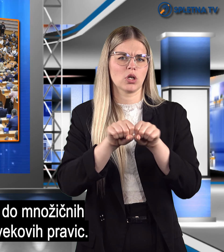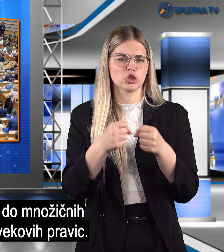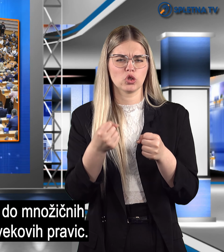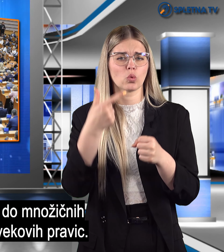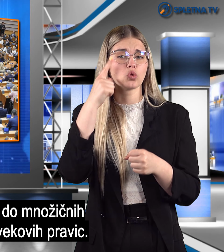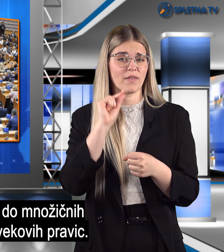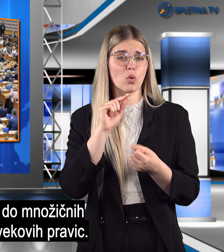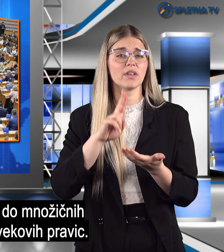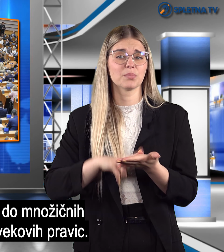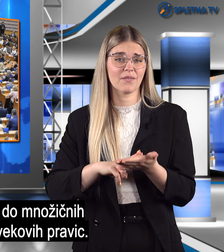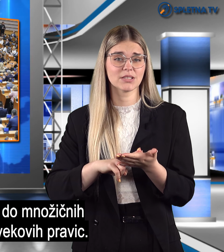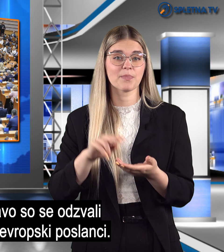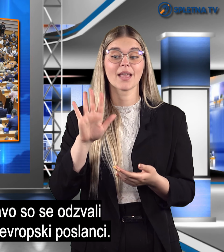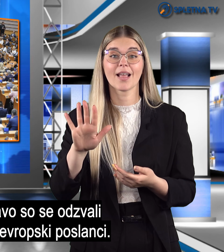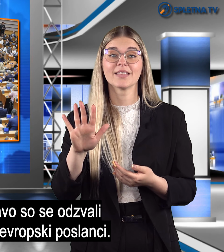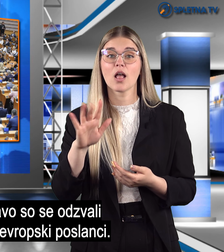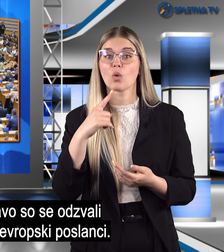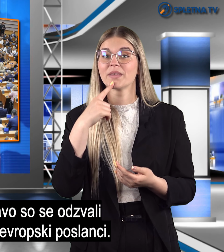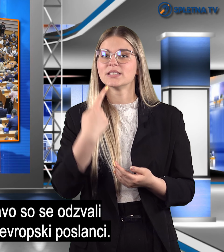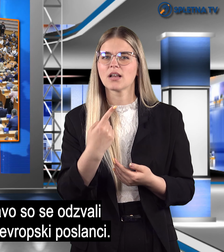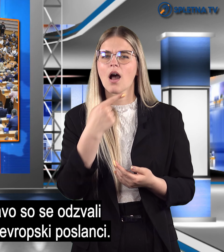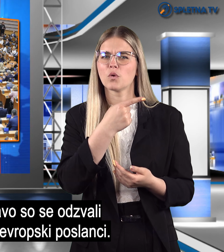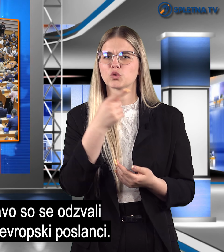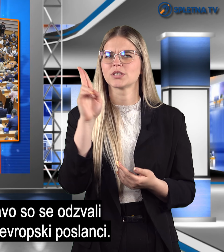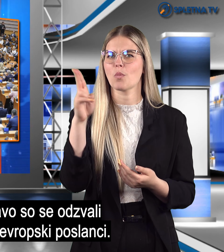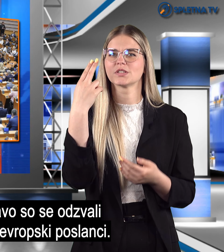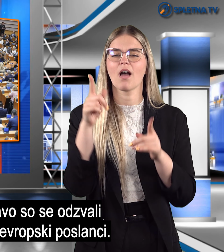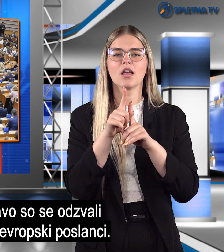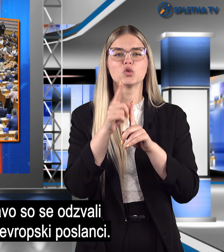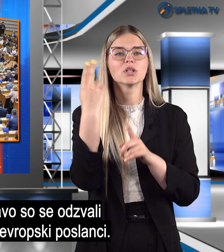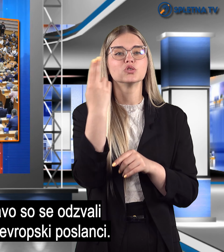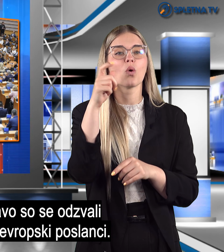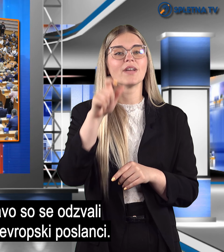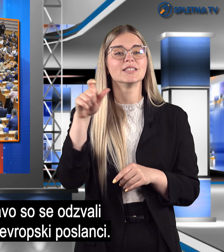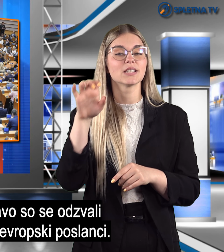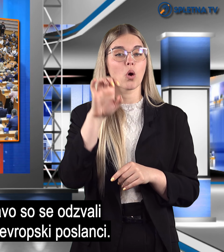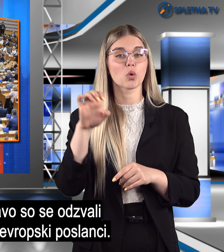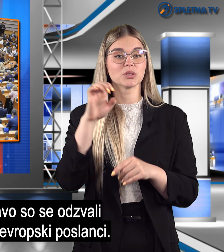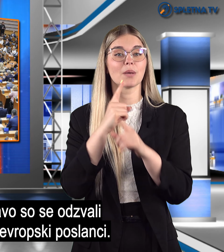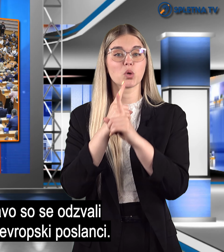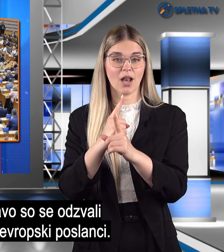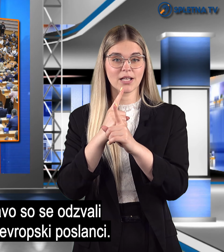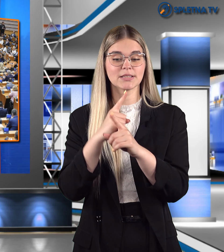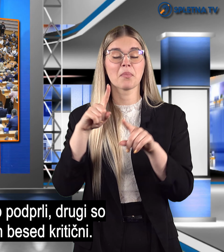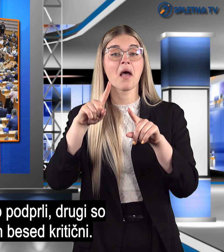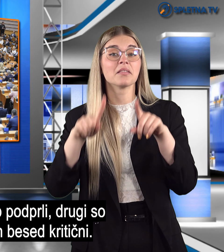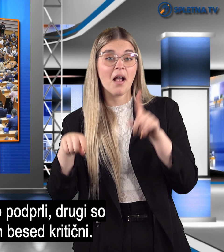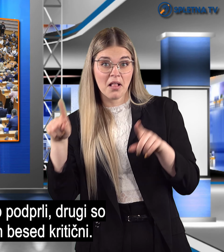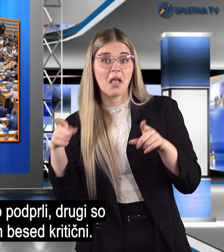kršitev človekovih pravic. Na njeno izjavo so se odzvali tudi slovenski evropski poslanci. Nekateri so